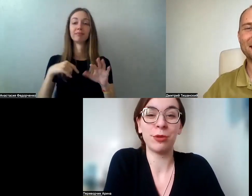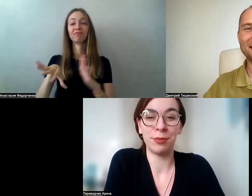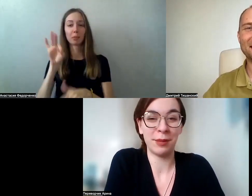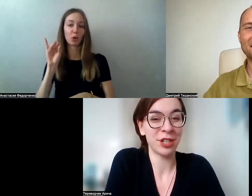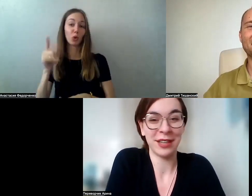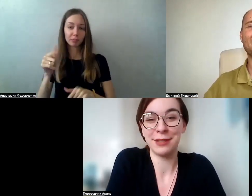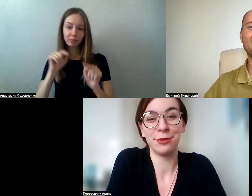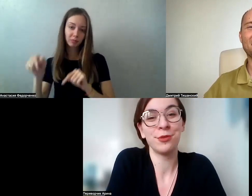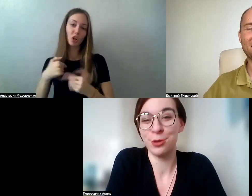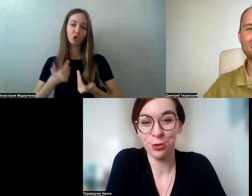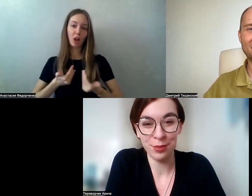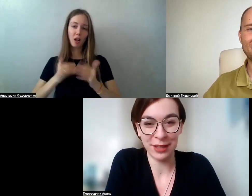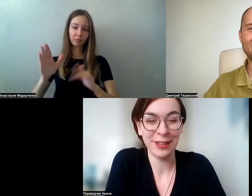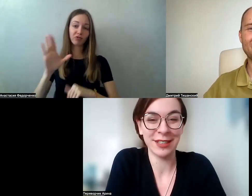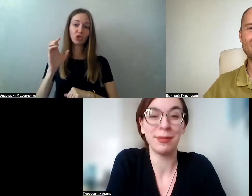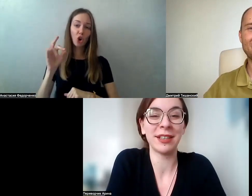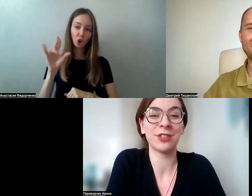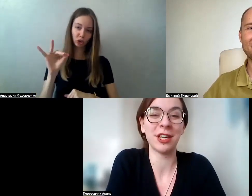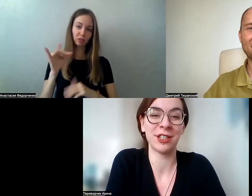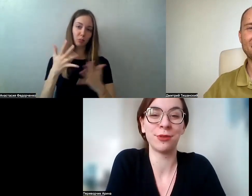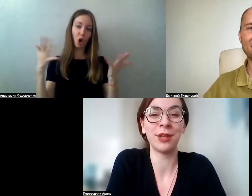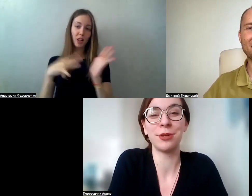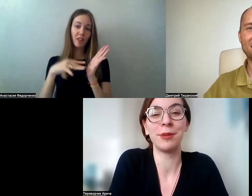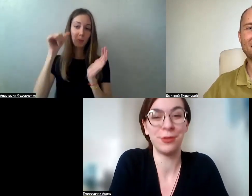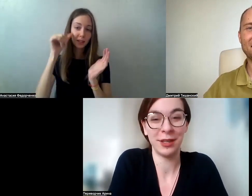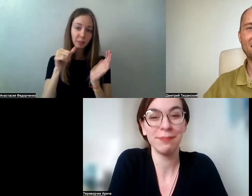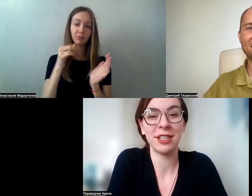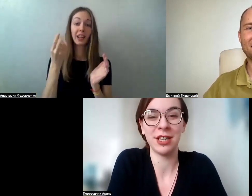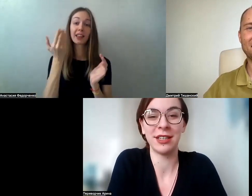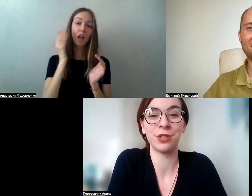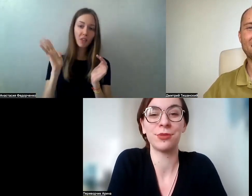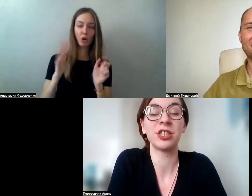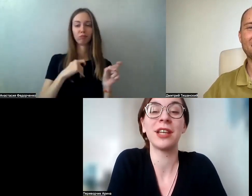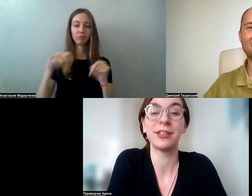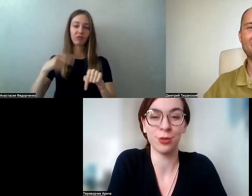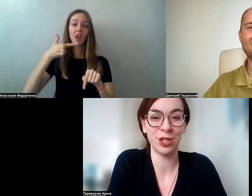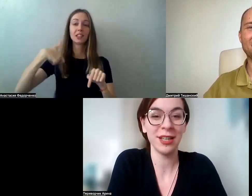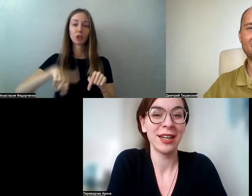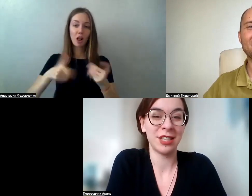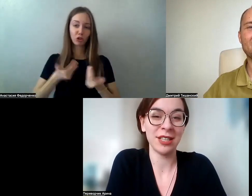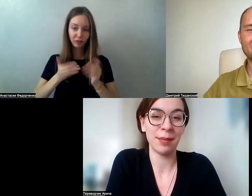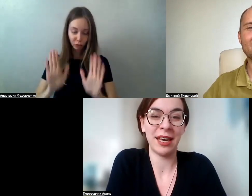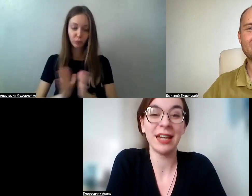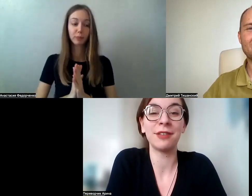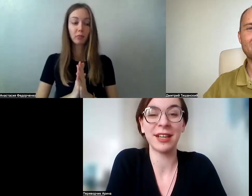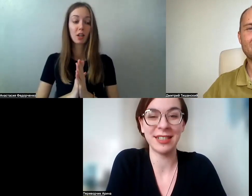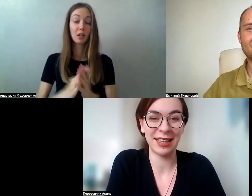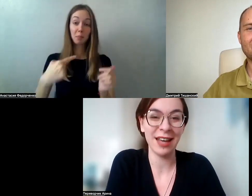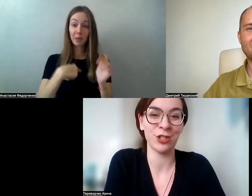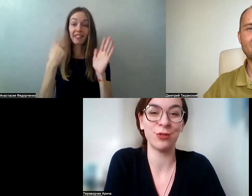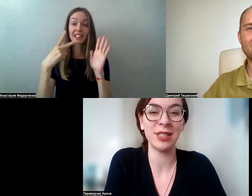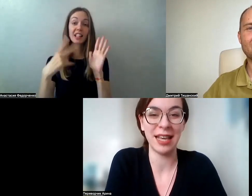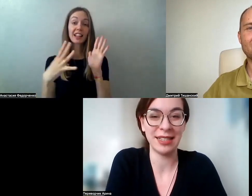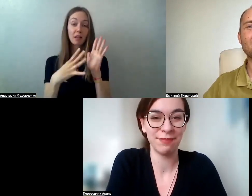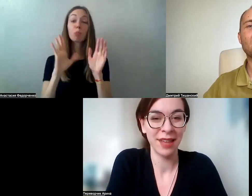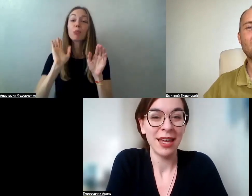дает мне свободу перемещаться в любую точку мира. Так что сейчас я живу на теплом юге, сейчас я жила в Сочи, сейчас я переехала в Краснодар